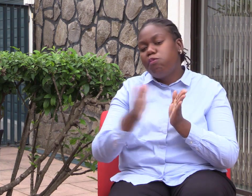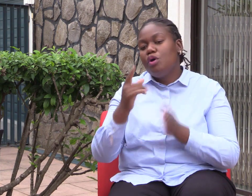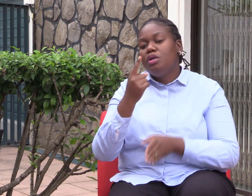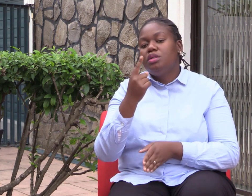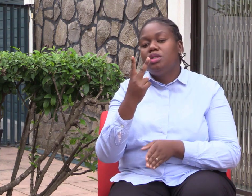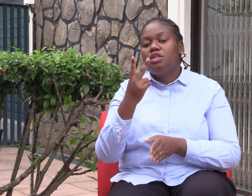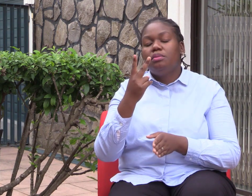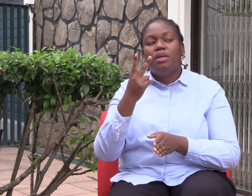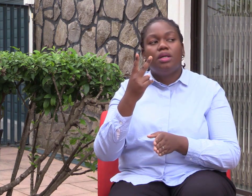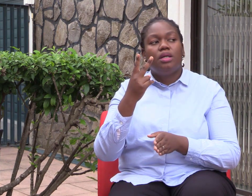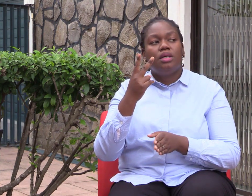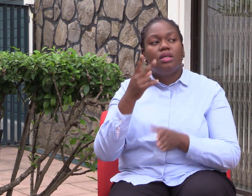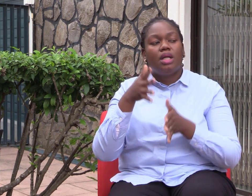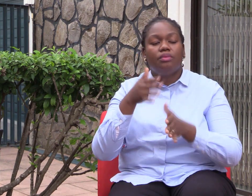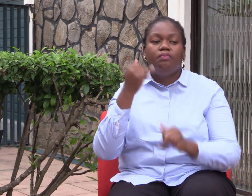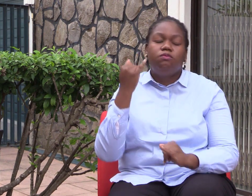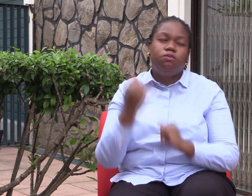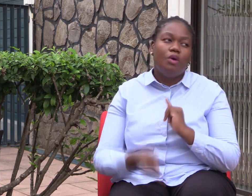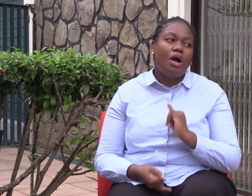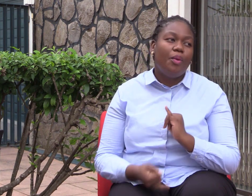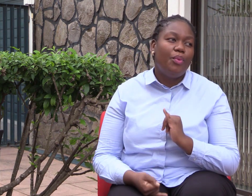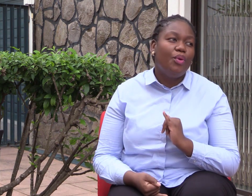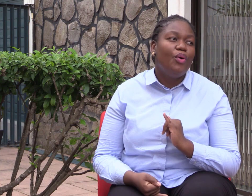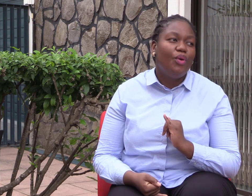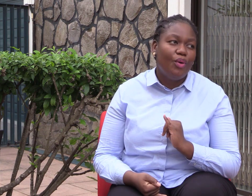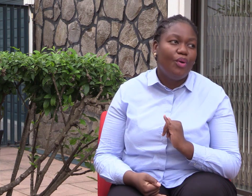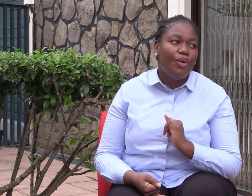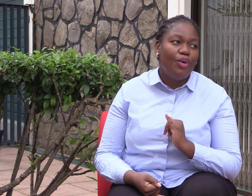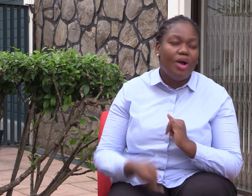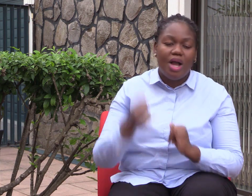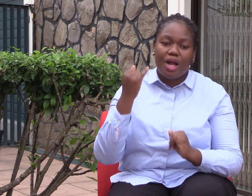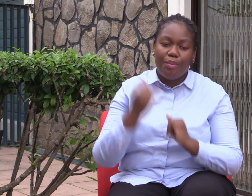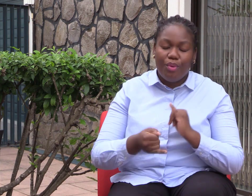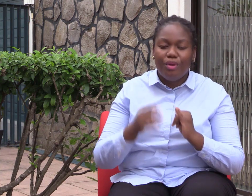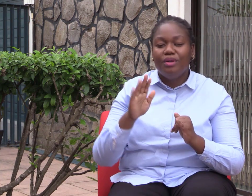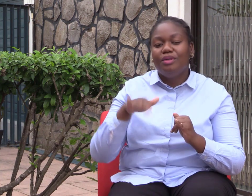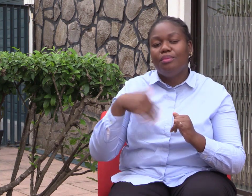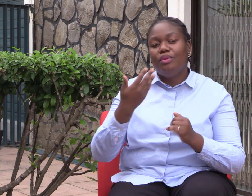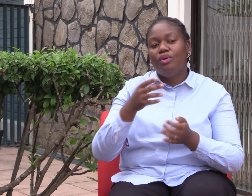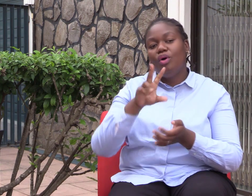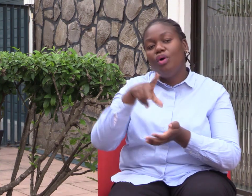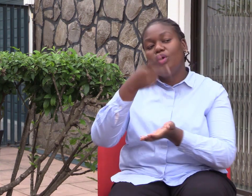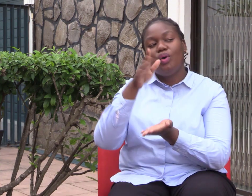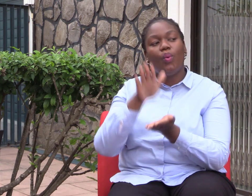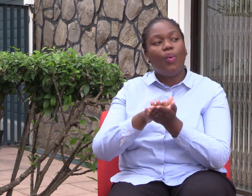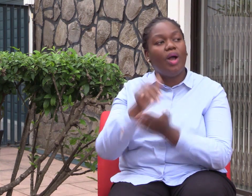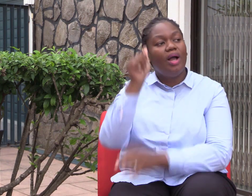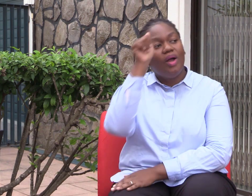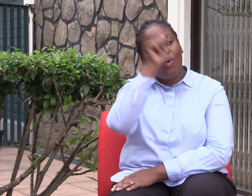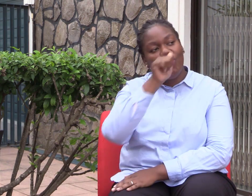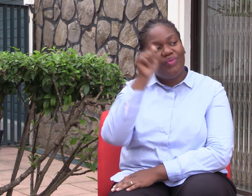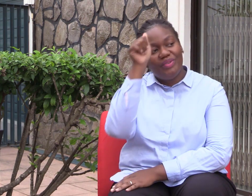aprendendo e fiz até o meu ensino, isto é, até a 12ª classe.